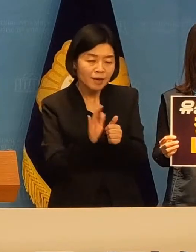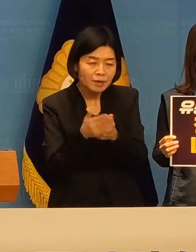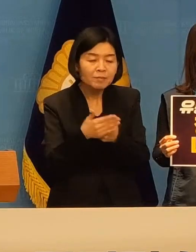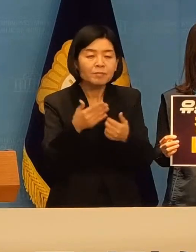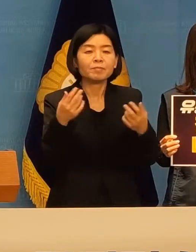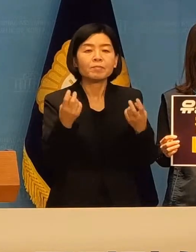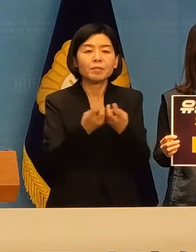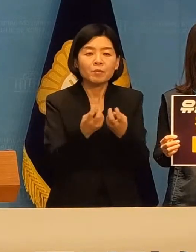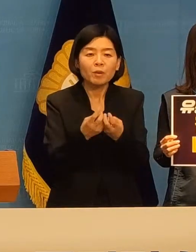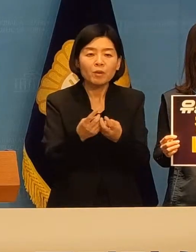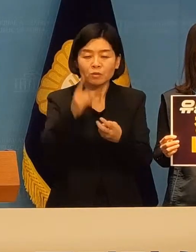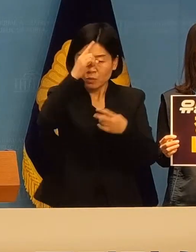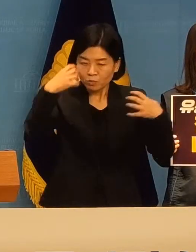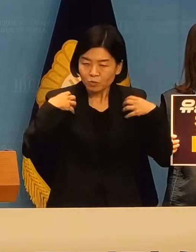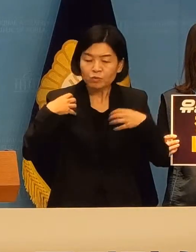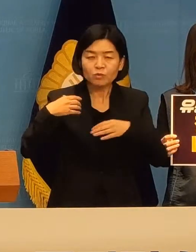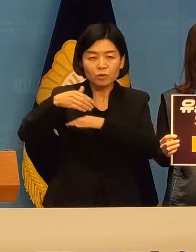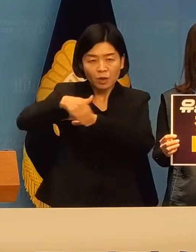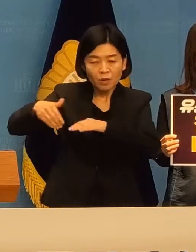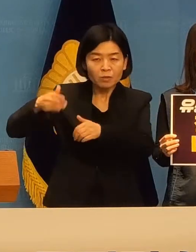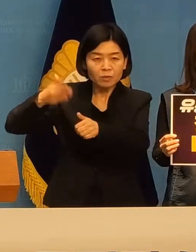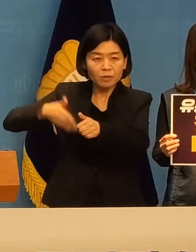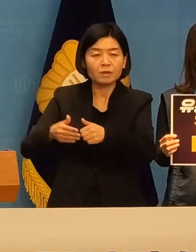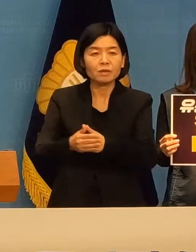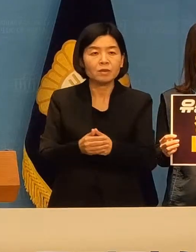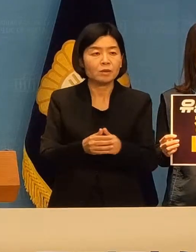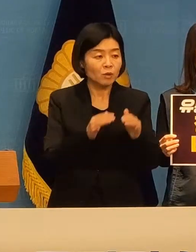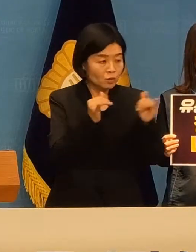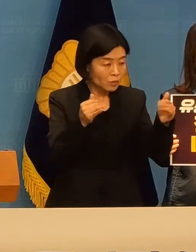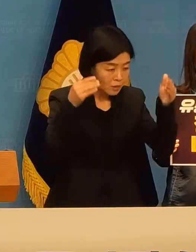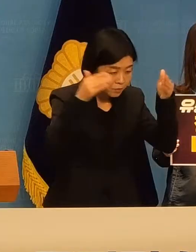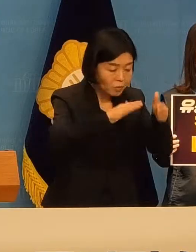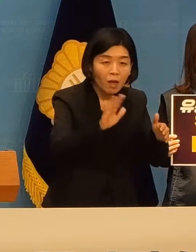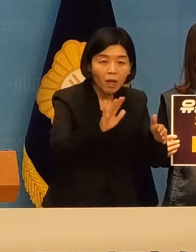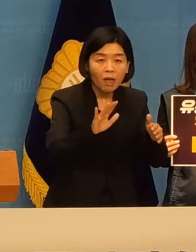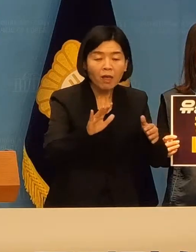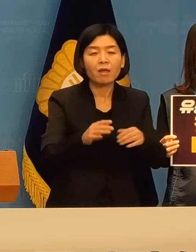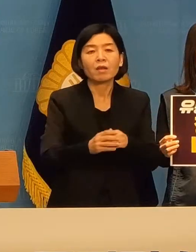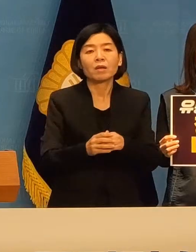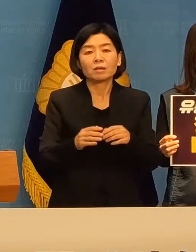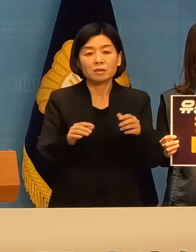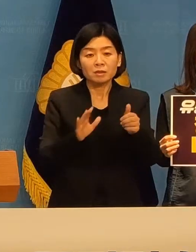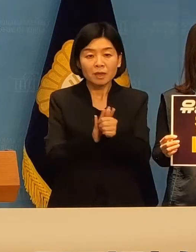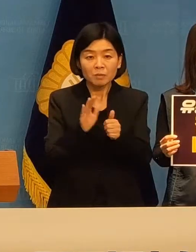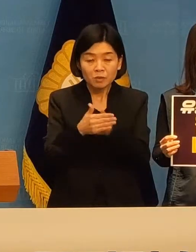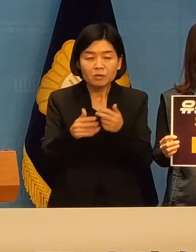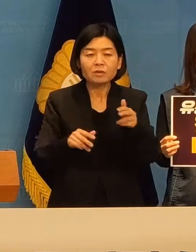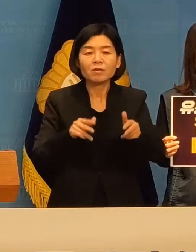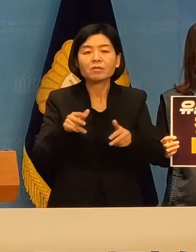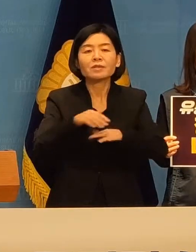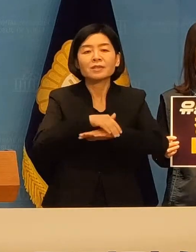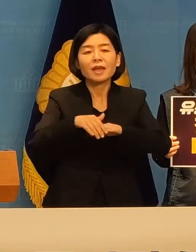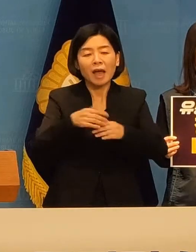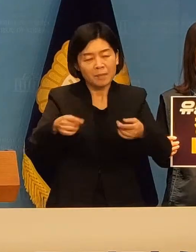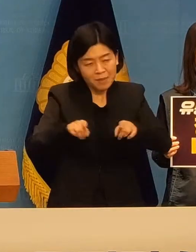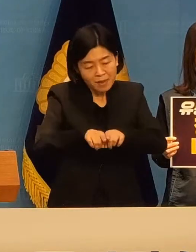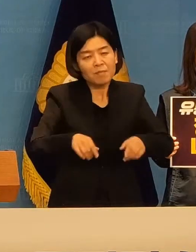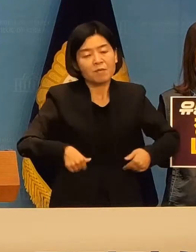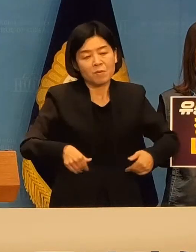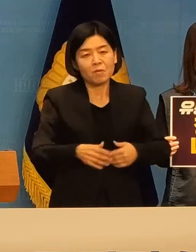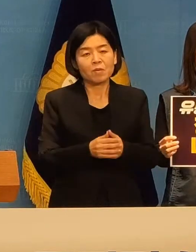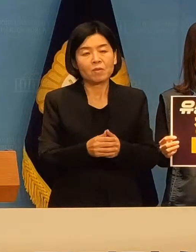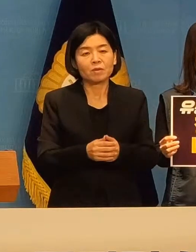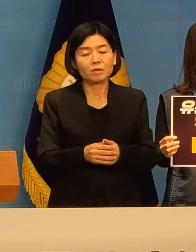합니다. 국민이 희생되지 않고 상생으로 거듭나는 산업 정책을 수립해야 합니다. 그것이